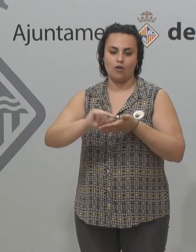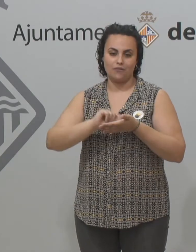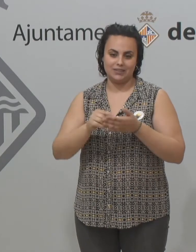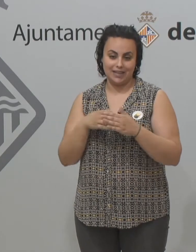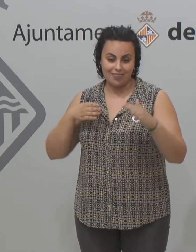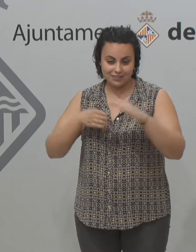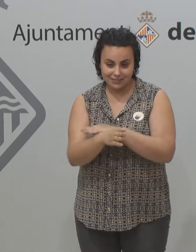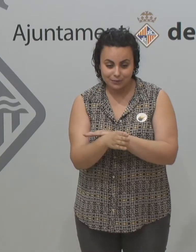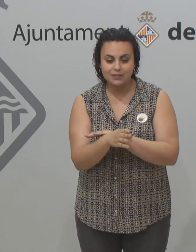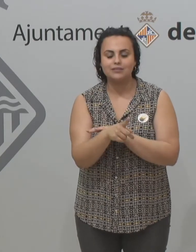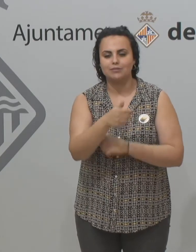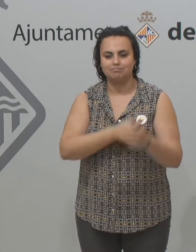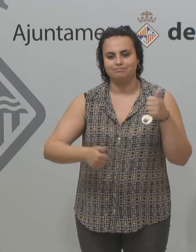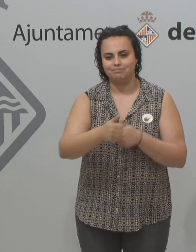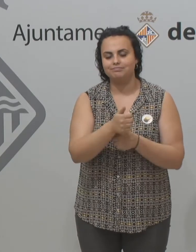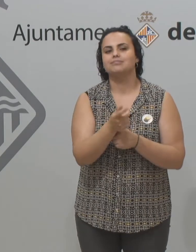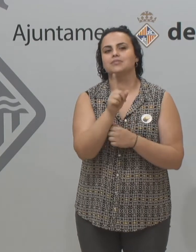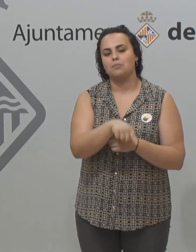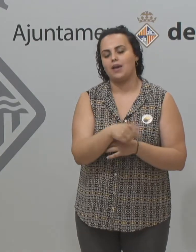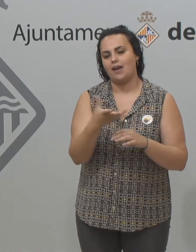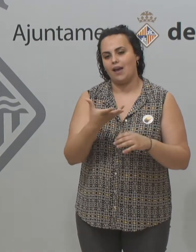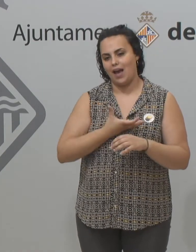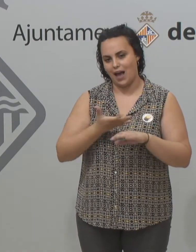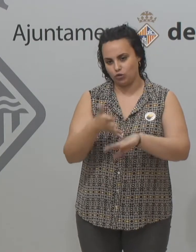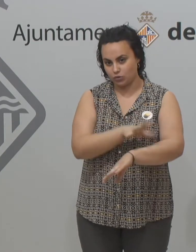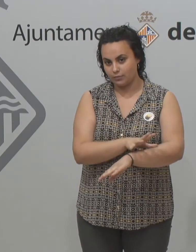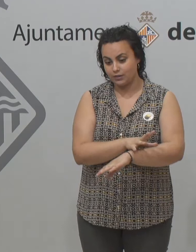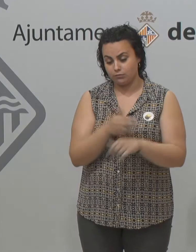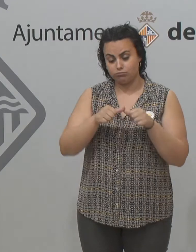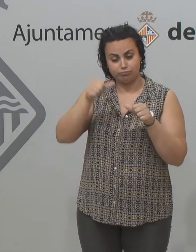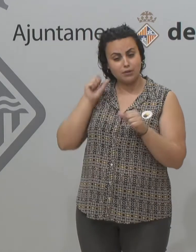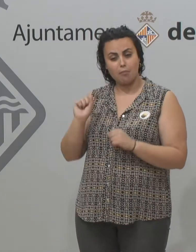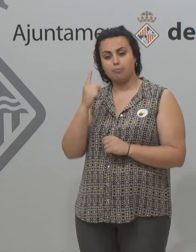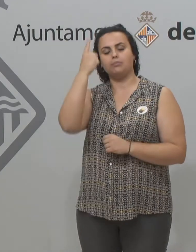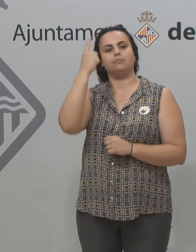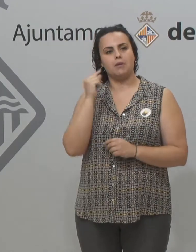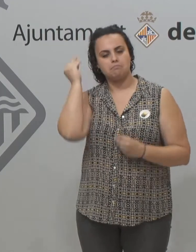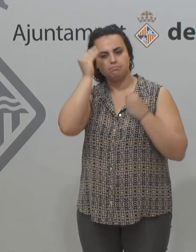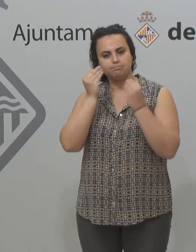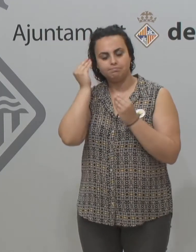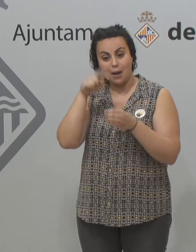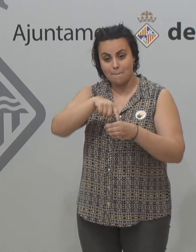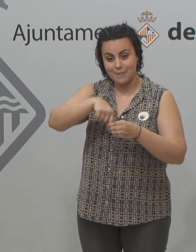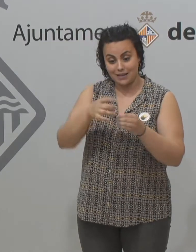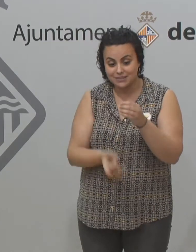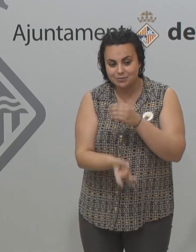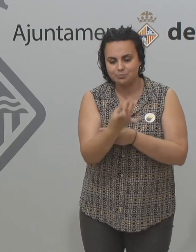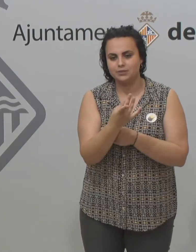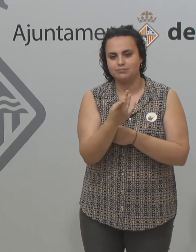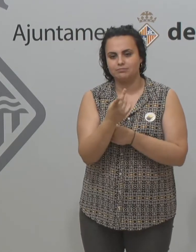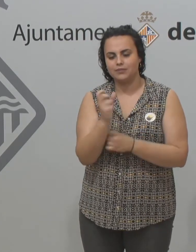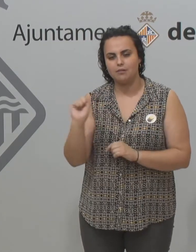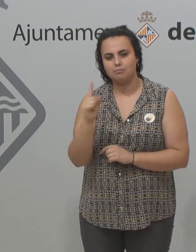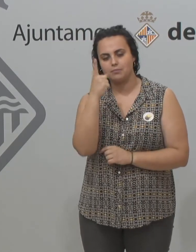donar servei a tot l'Ajuntament. Quan ens varen plantejar per primera vegada la creació d'aquestes places, varen pensar en primer